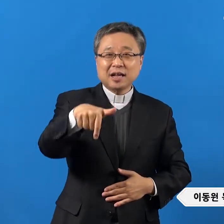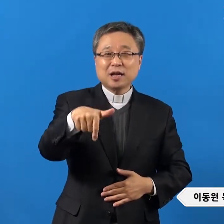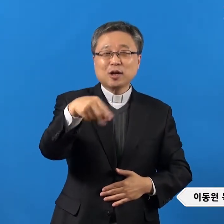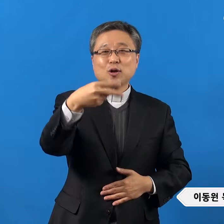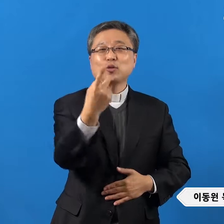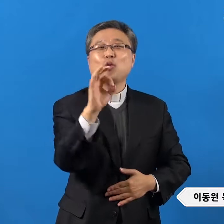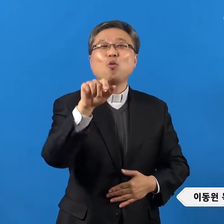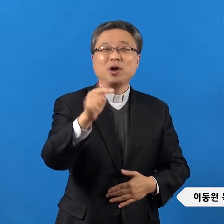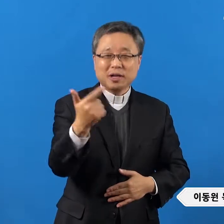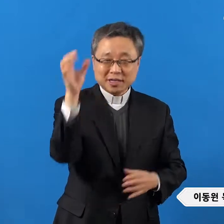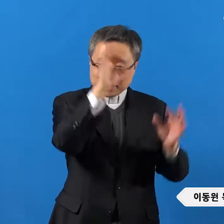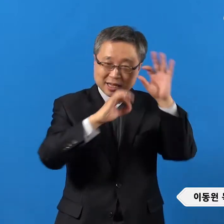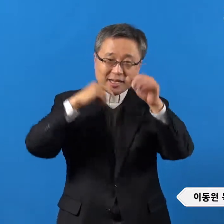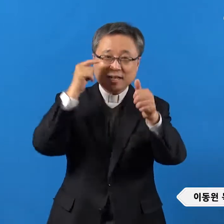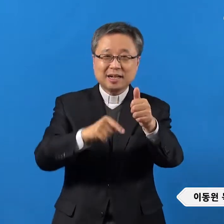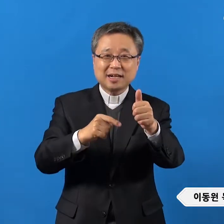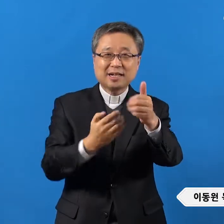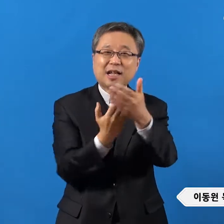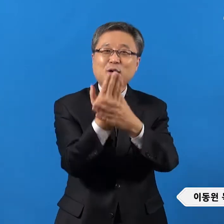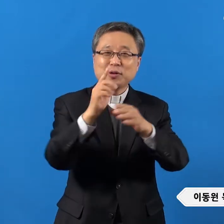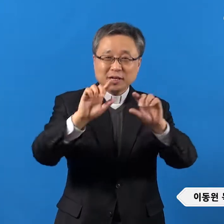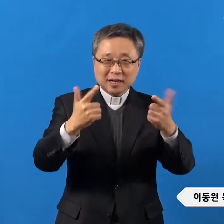찾아라도 나오지 않을까 이렇게 예상이 되고 있습니다.